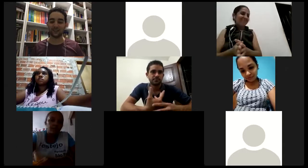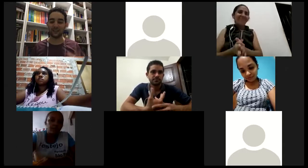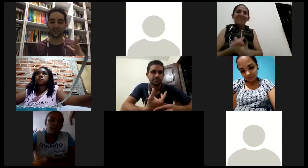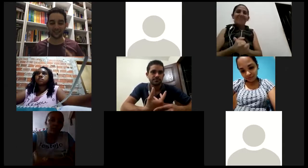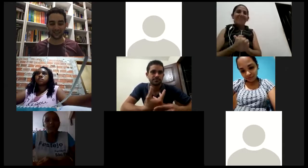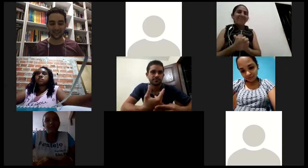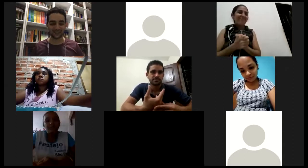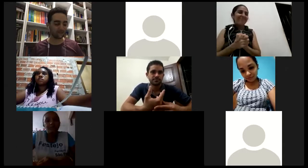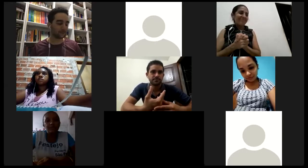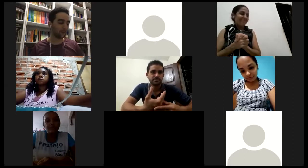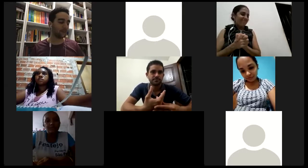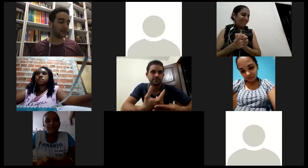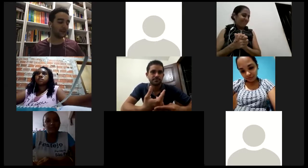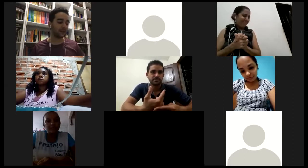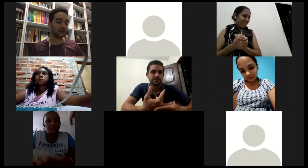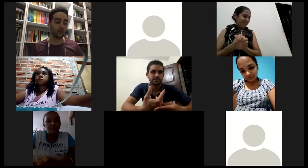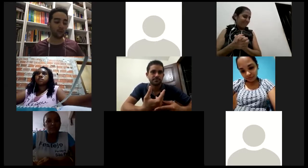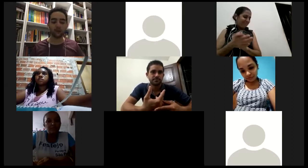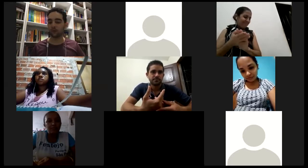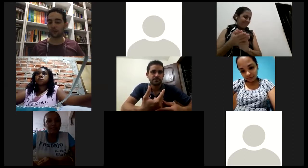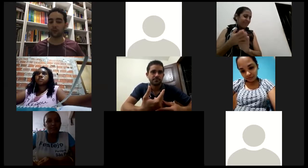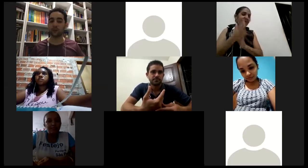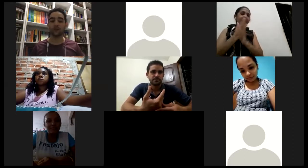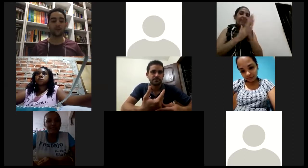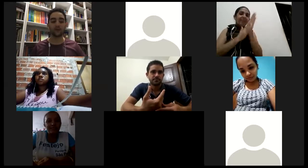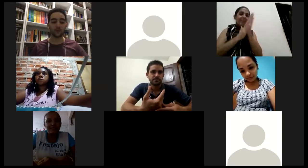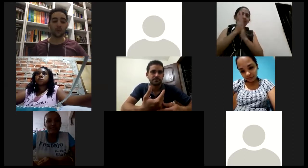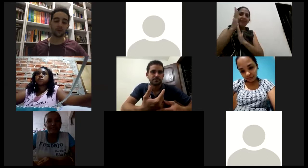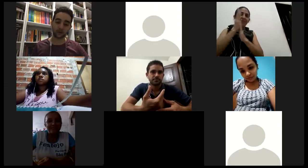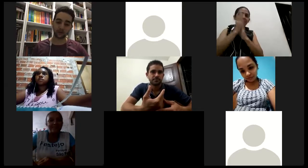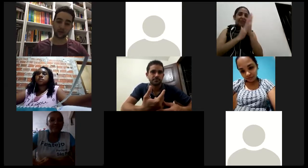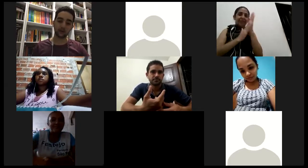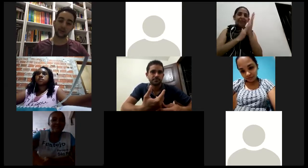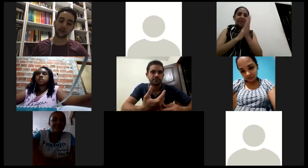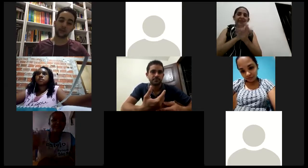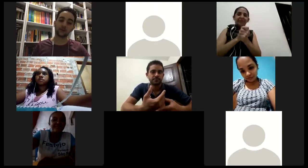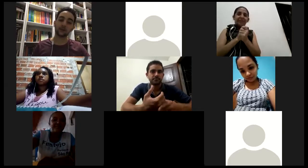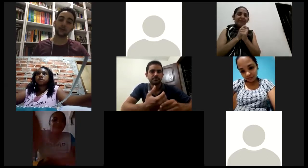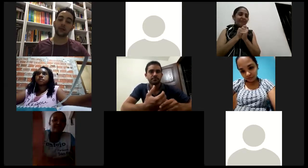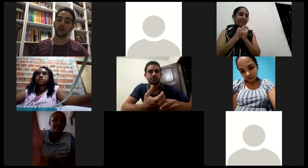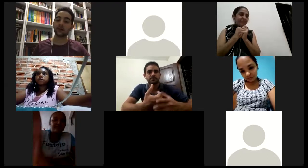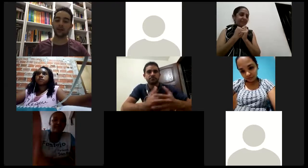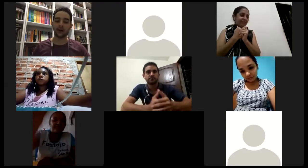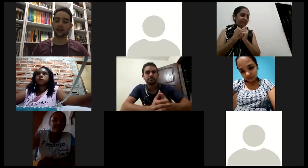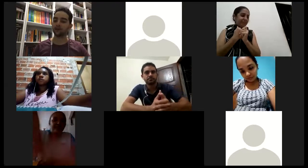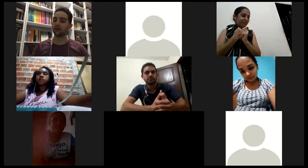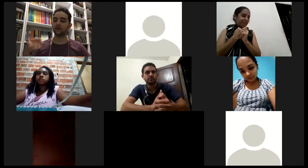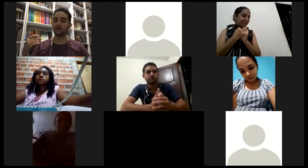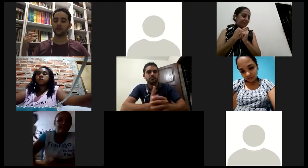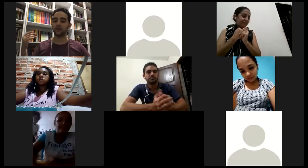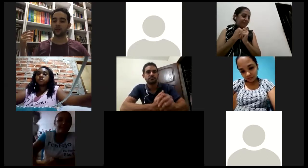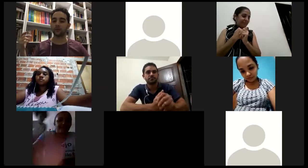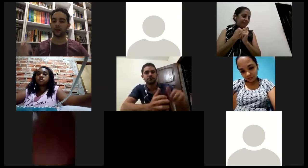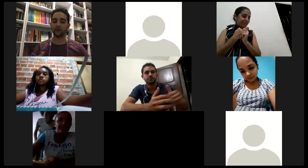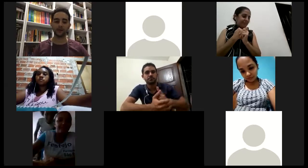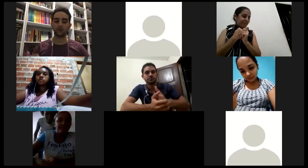de quinta e de terça. Mas aí é muito bom treinar. Por mais que vocês não possam participar de todas as aulas, treinem em casa. Às vezes,